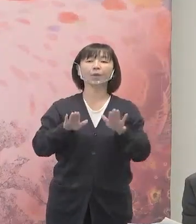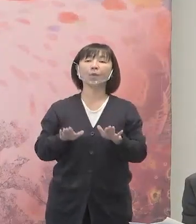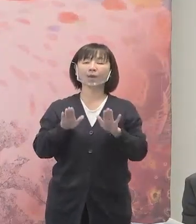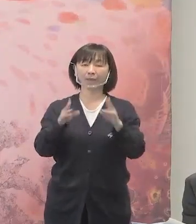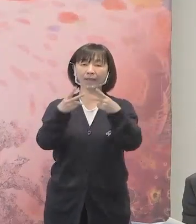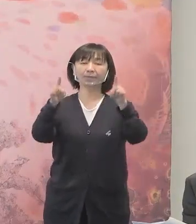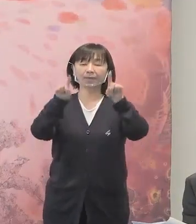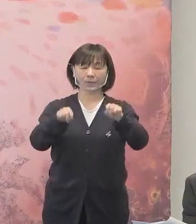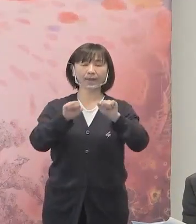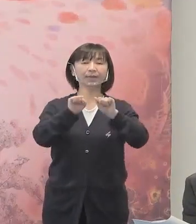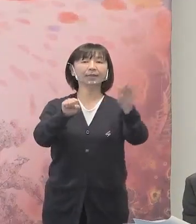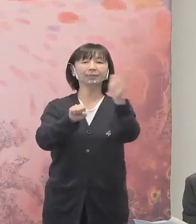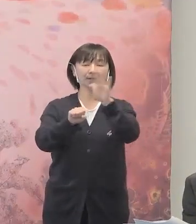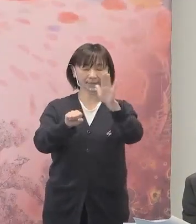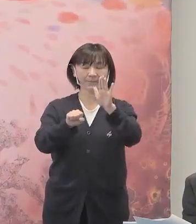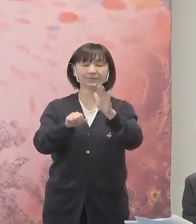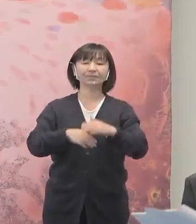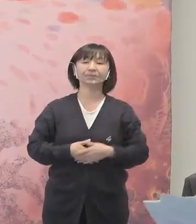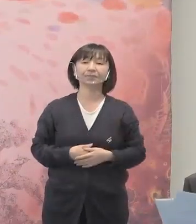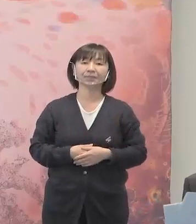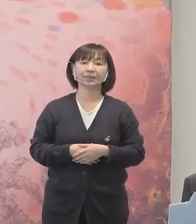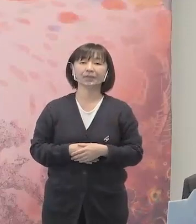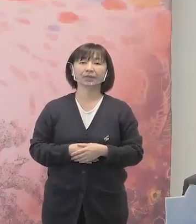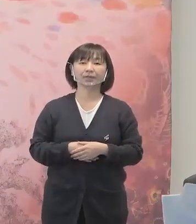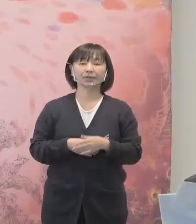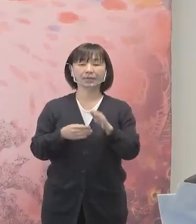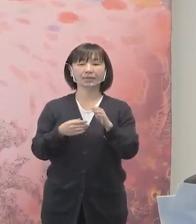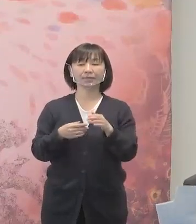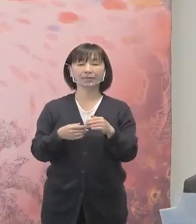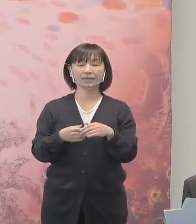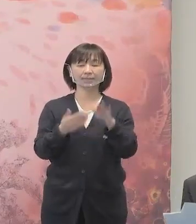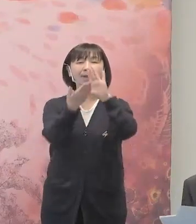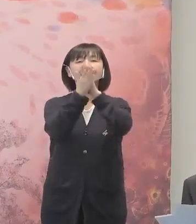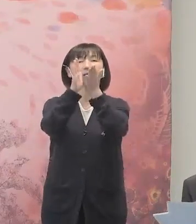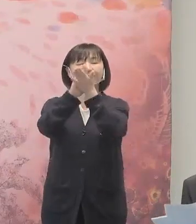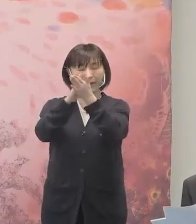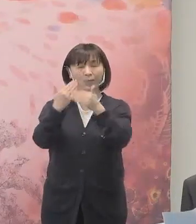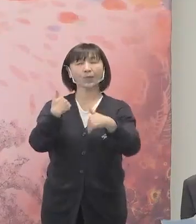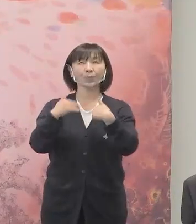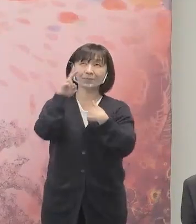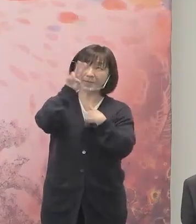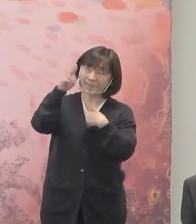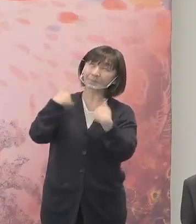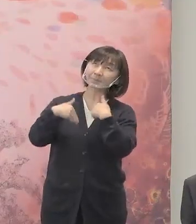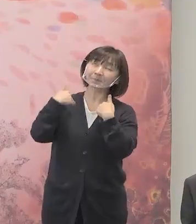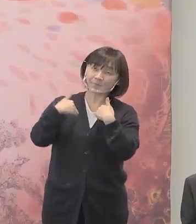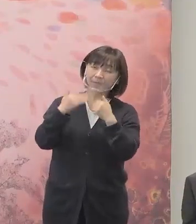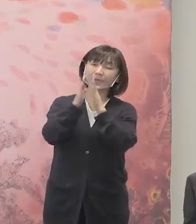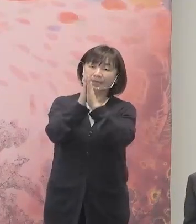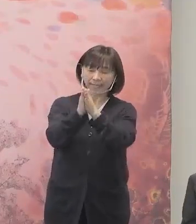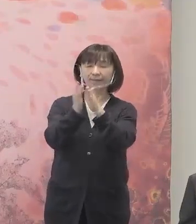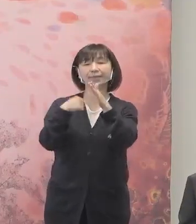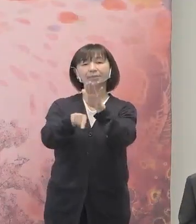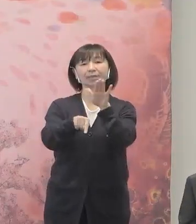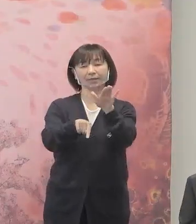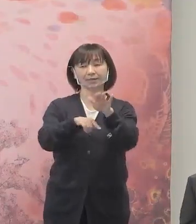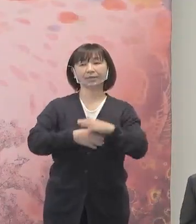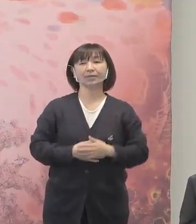イベントは行いませんよ、純粋に桜を楽しみくださいということですね。横井さん、そんな感じですかね。 はい、